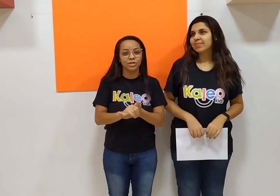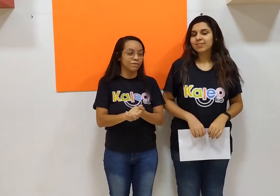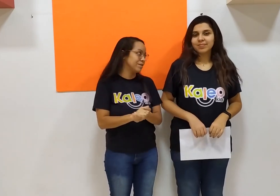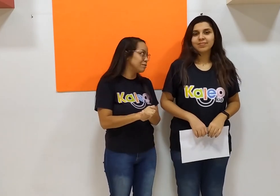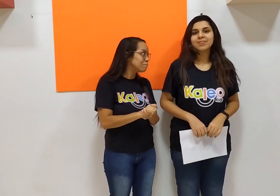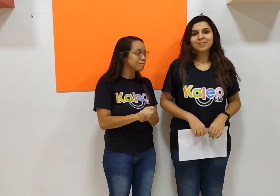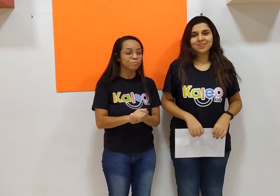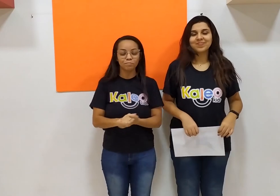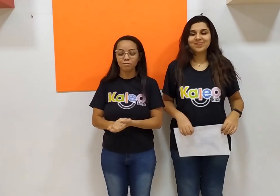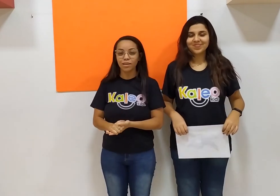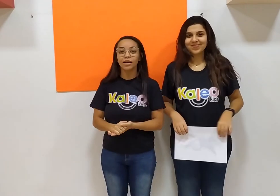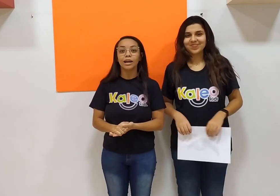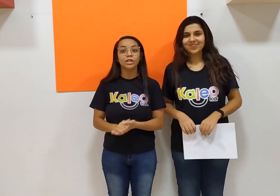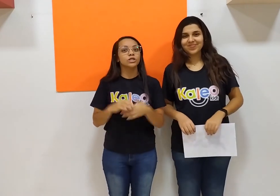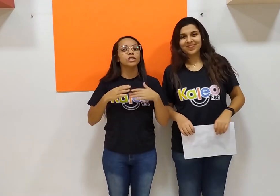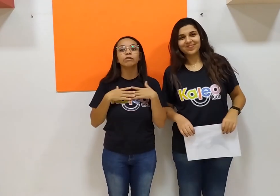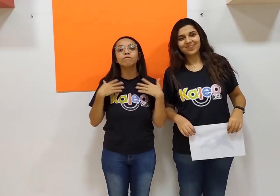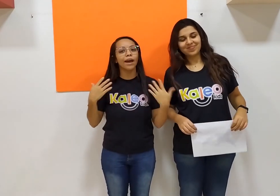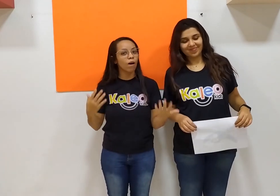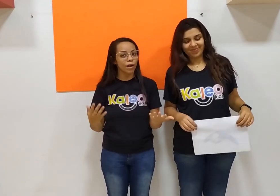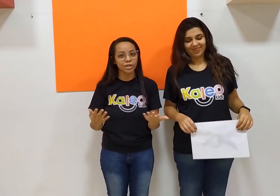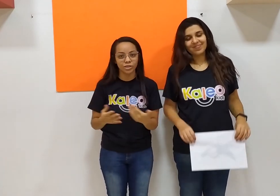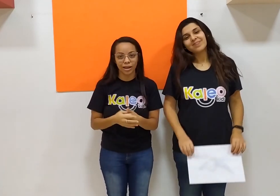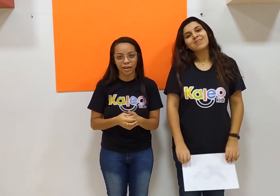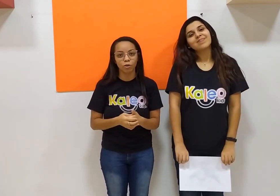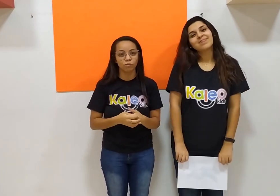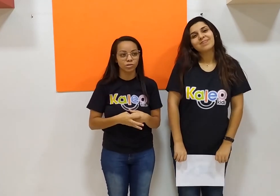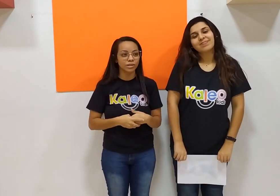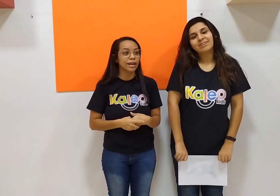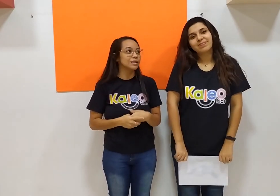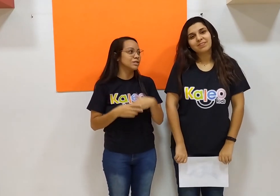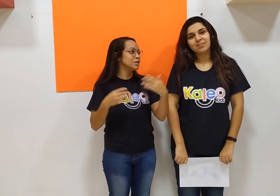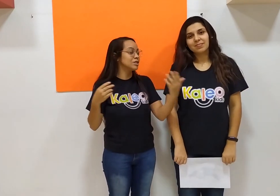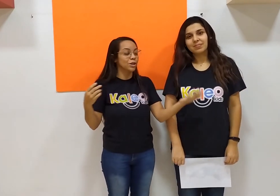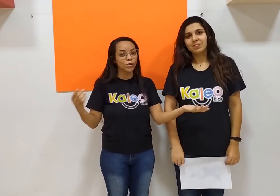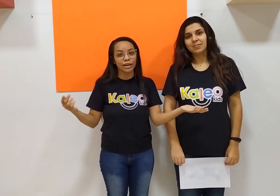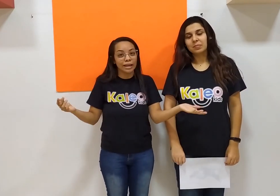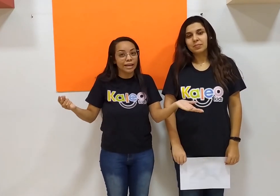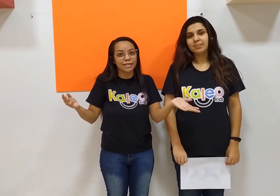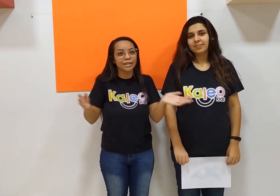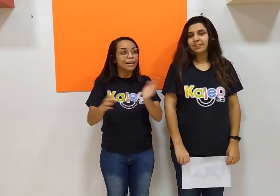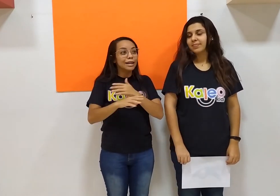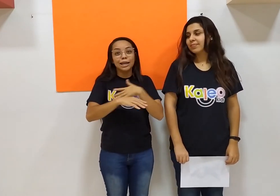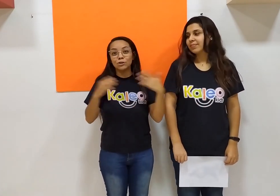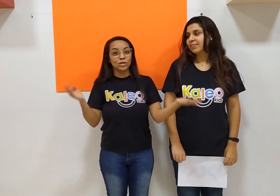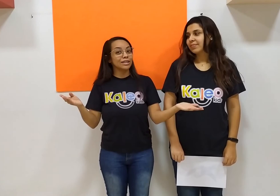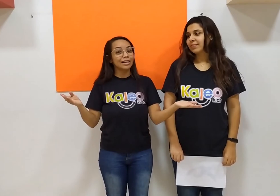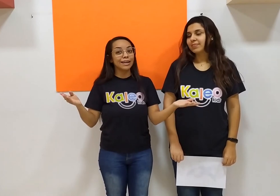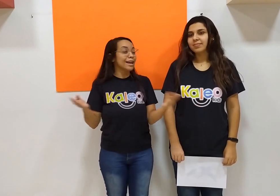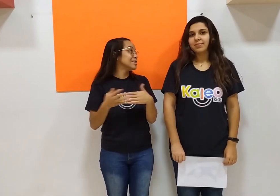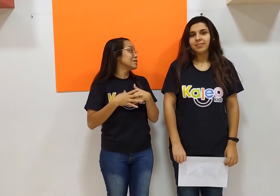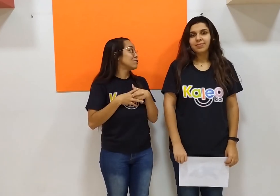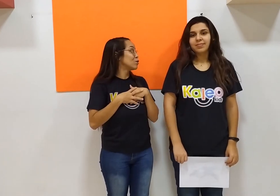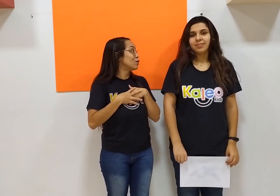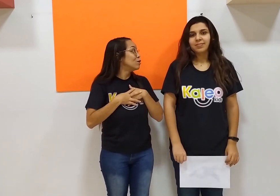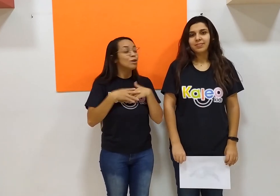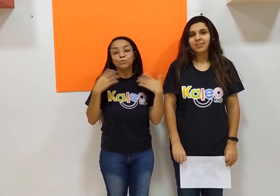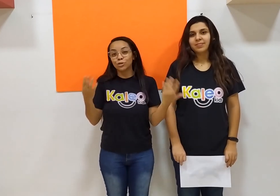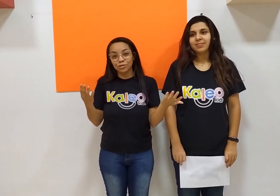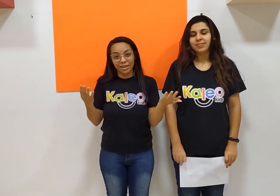Fer? Uhum. A gente não vê a hora de estar aqui com vocês. A gente chegou aqui na igreja e não tinha ninguém. A gente ficou muito